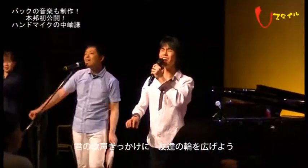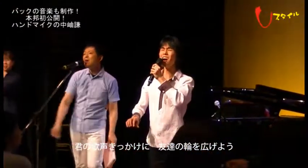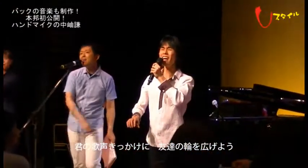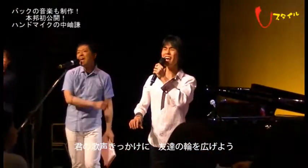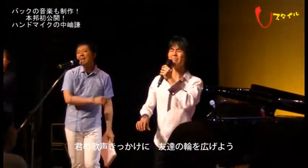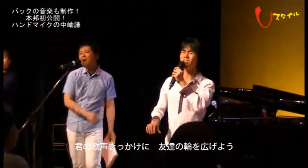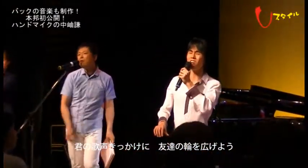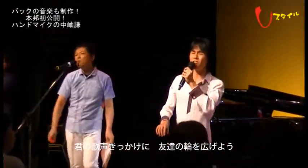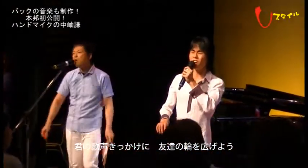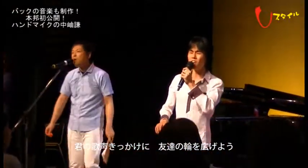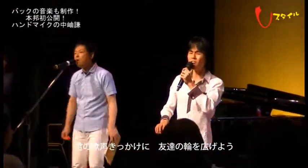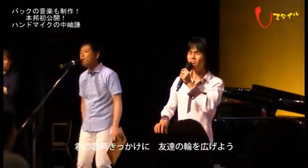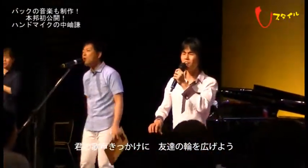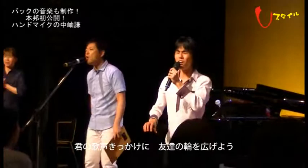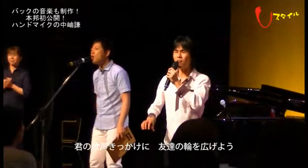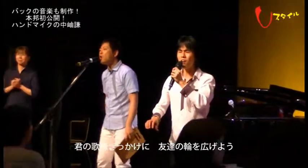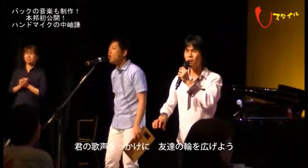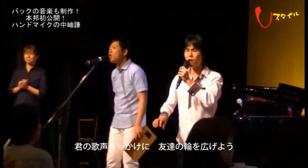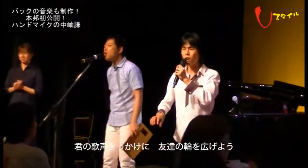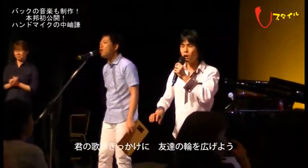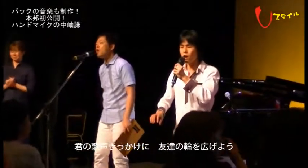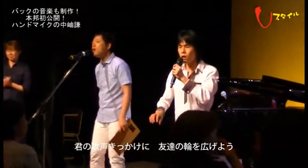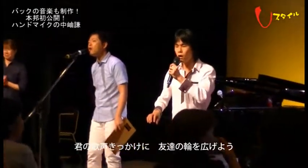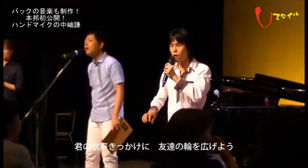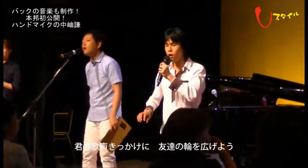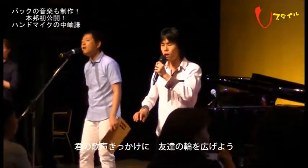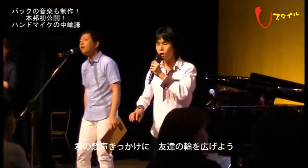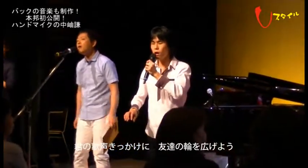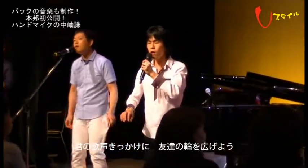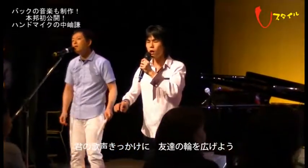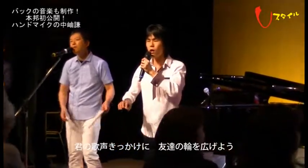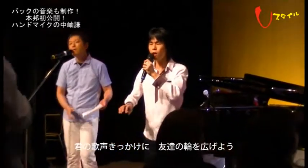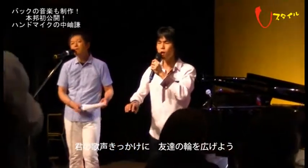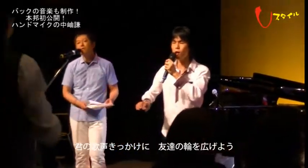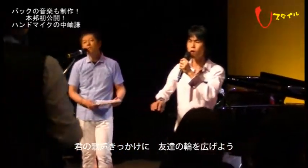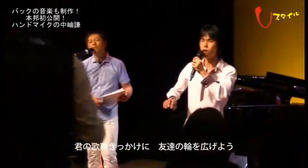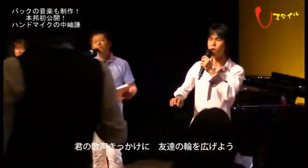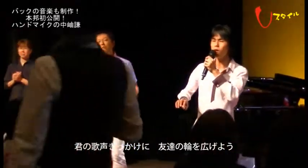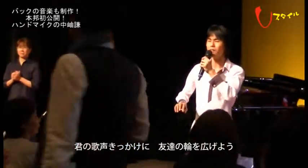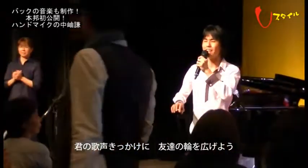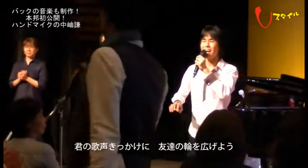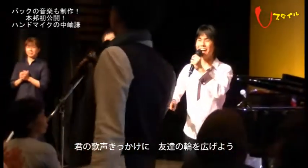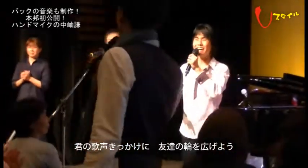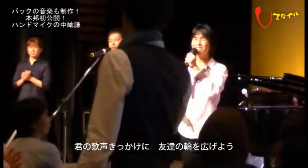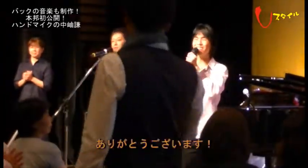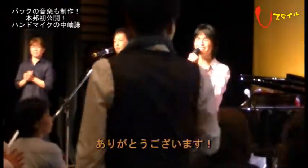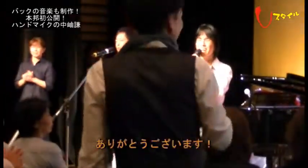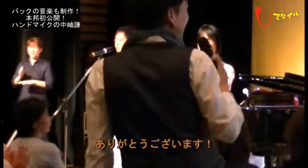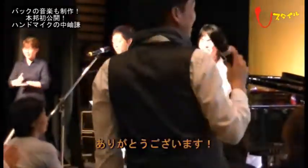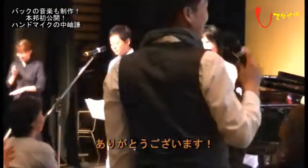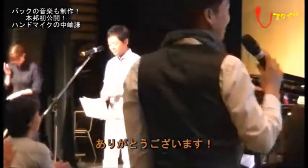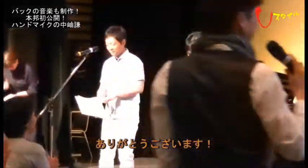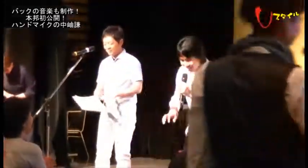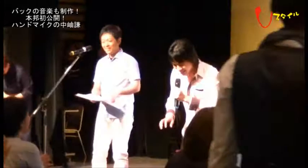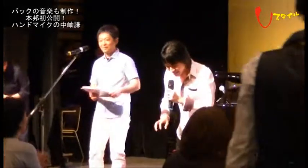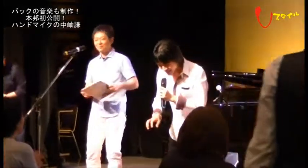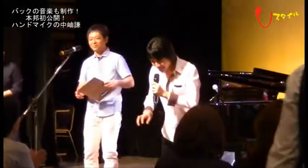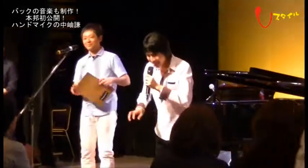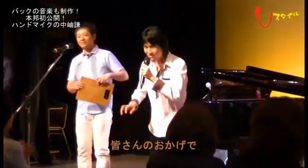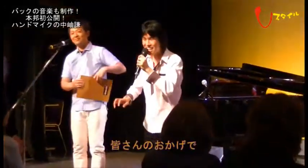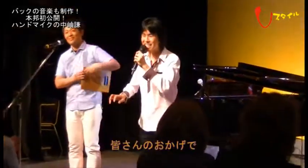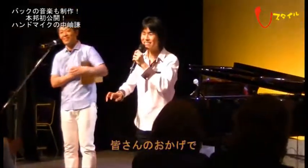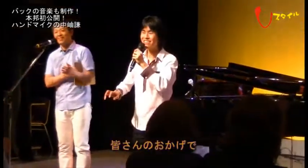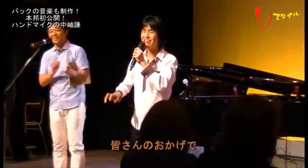聖恵桜ああああああああありがとうございます